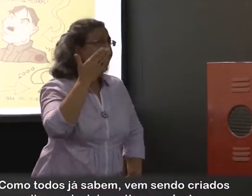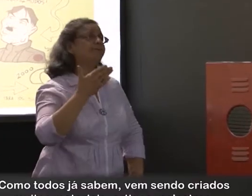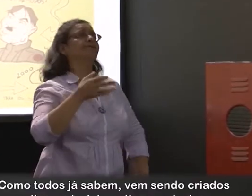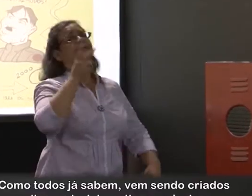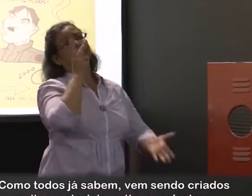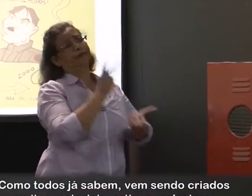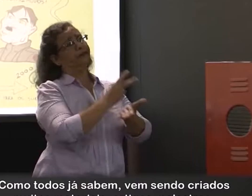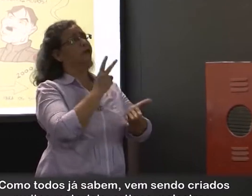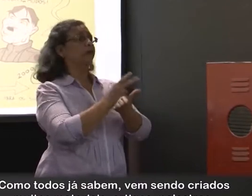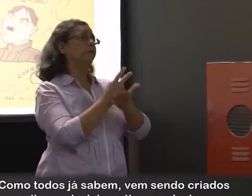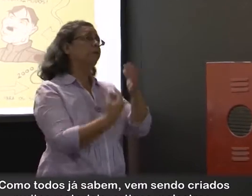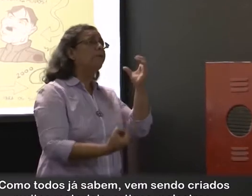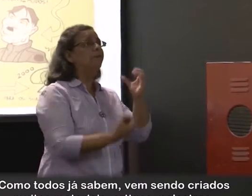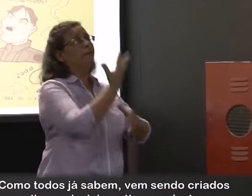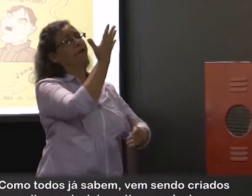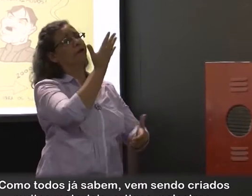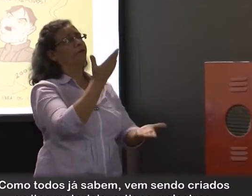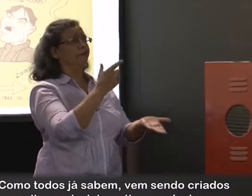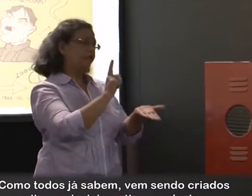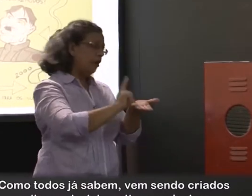Então, como todos, né, já sabem,